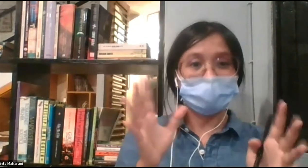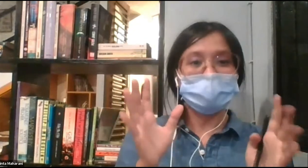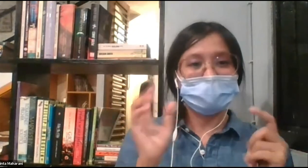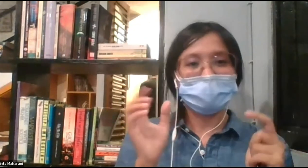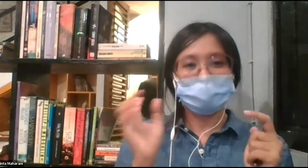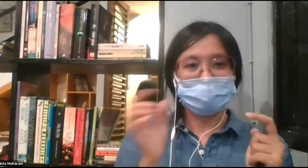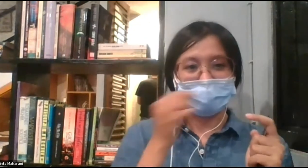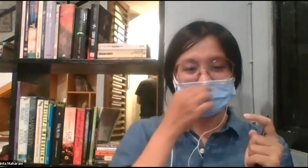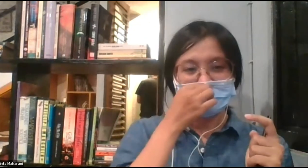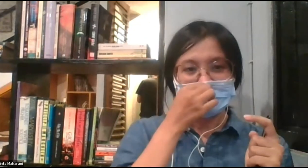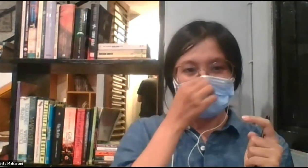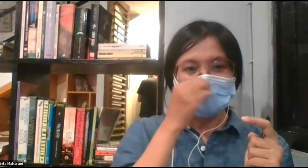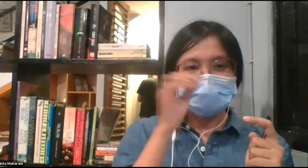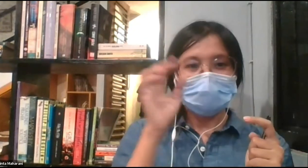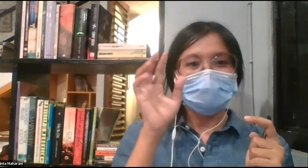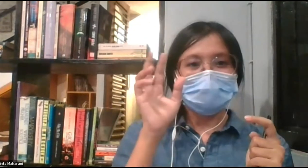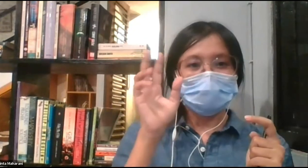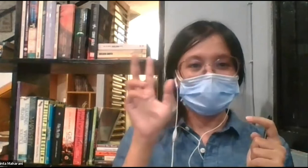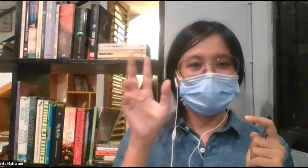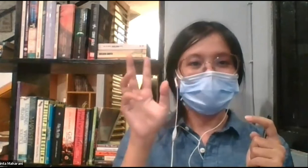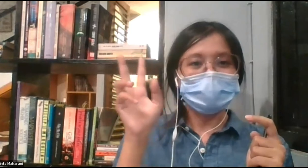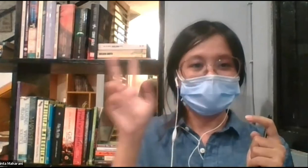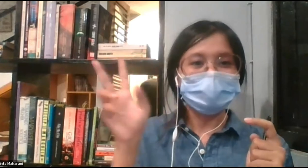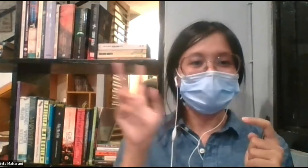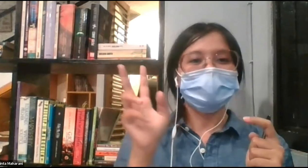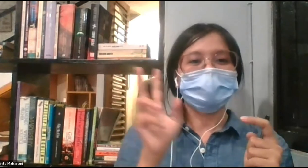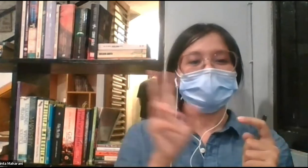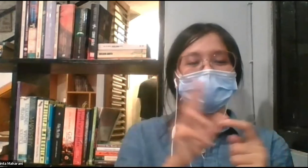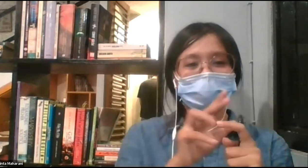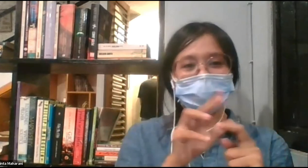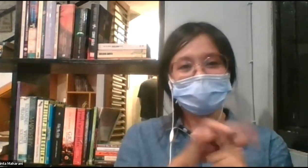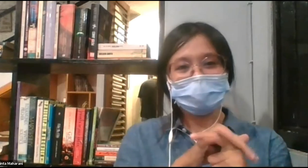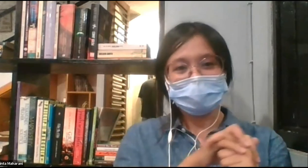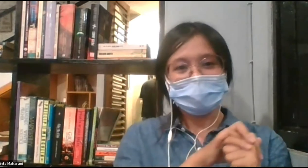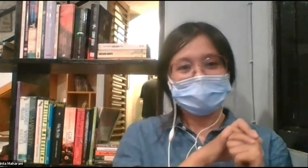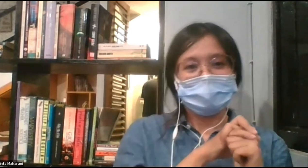bisa kita tulis sebagai judul. Tips-tips kedua itu.